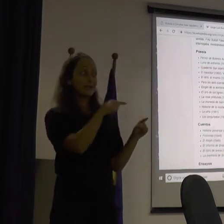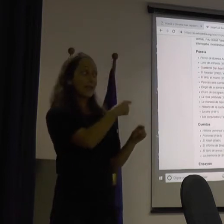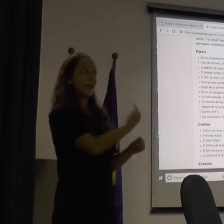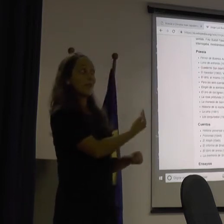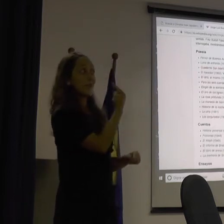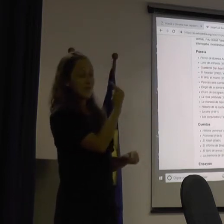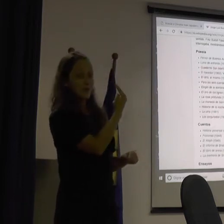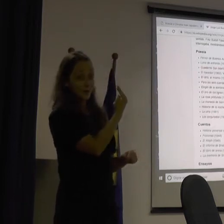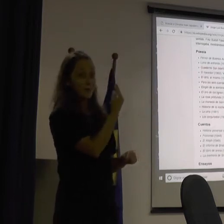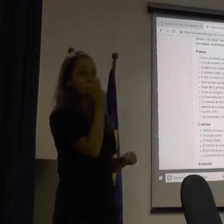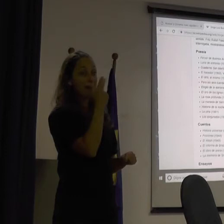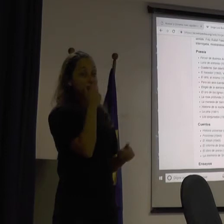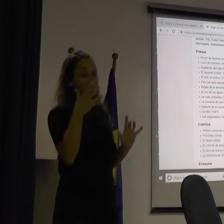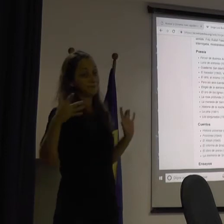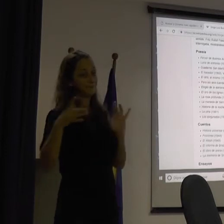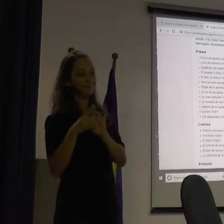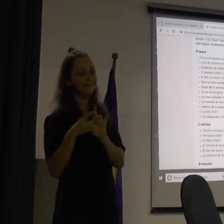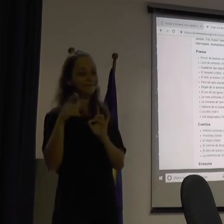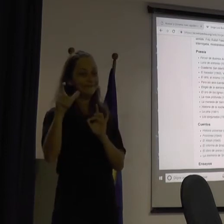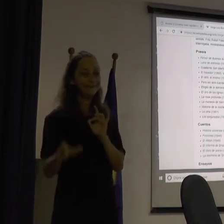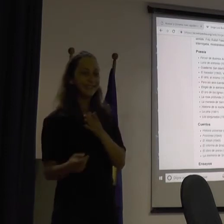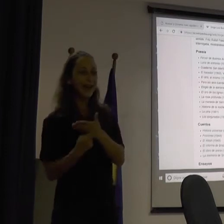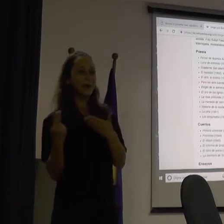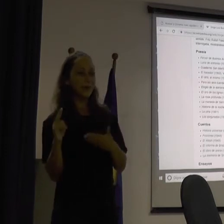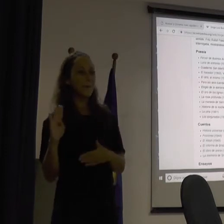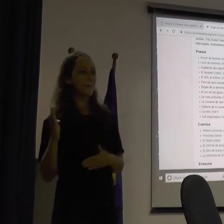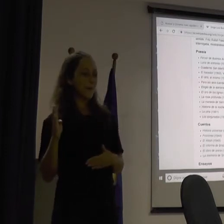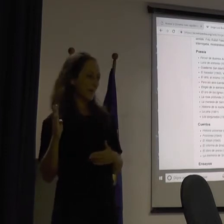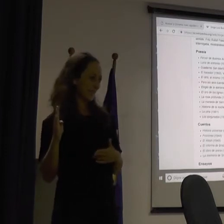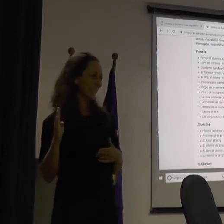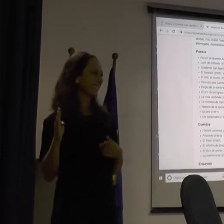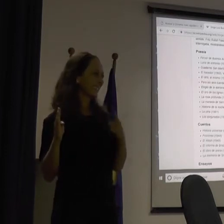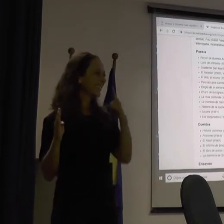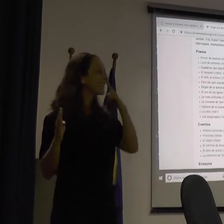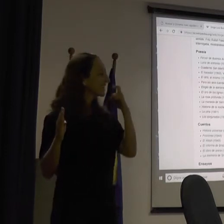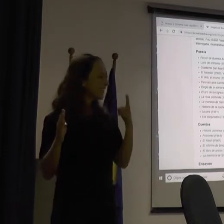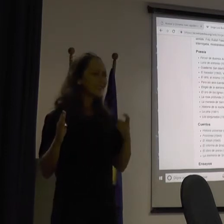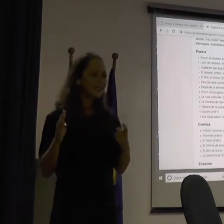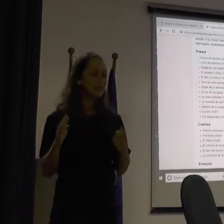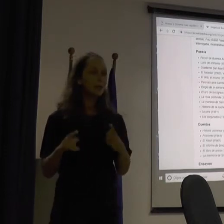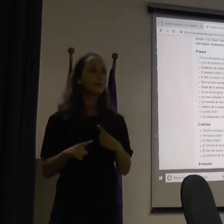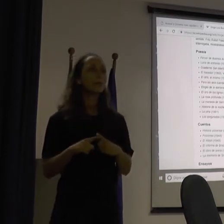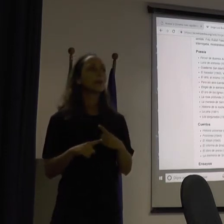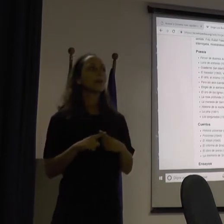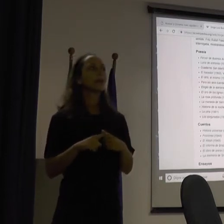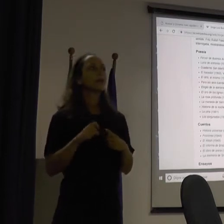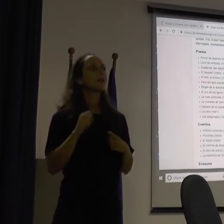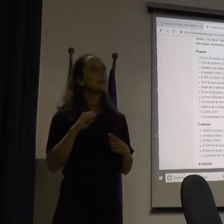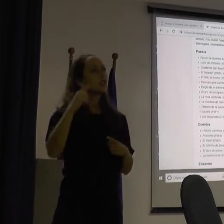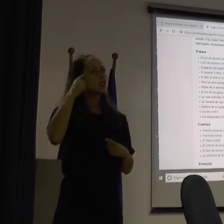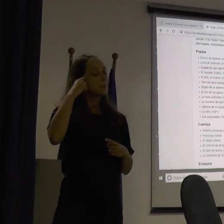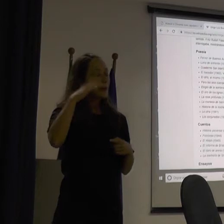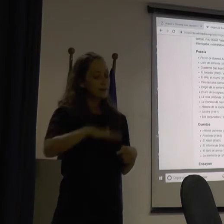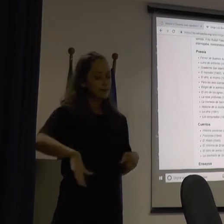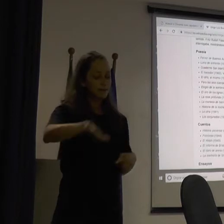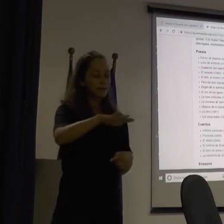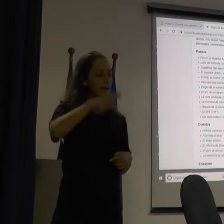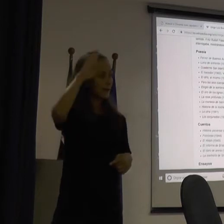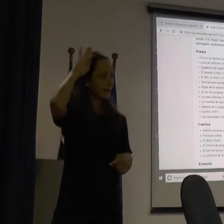como Borges, né? E isso é uma coisa interessante, que normalmente quando a gente pensa em academia,